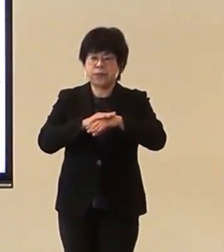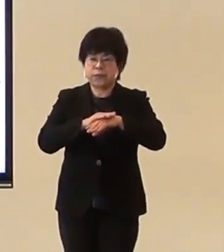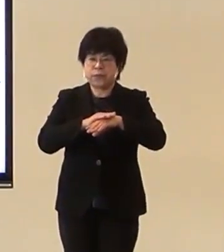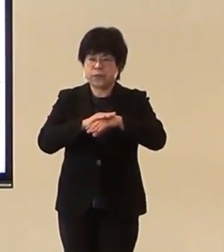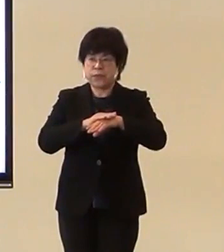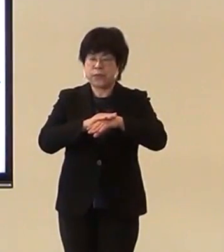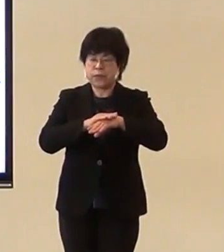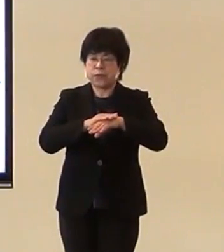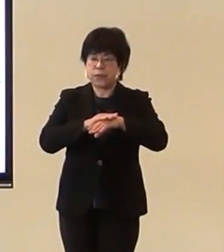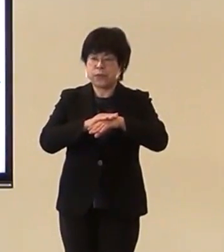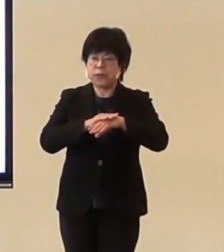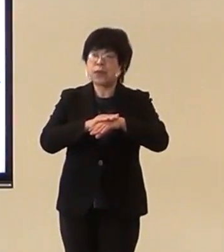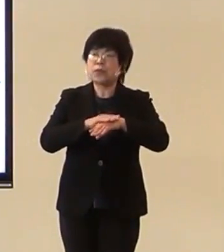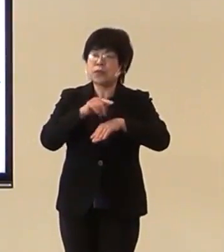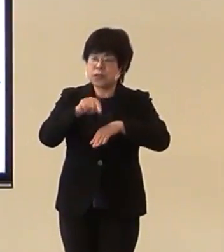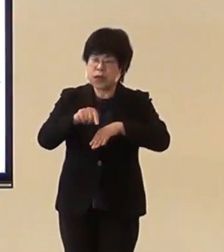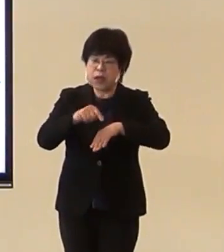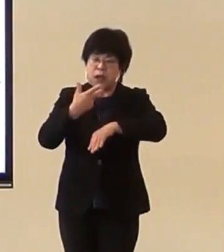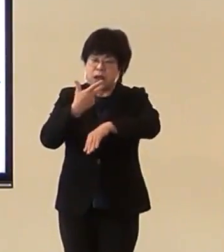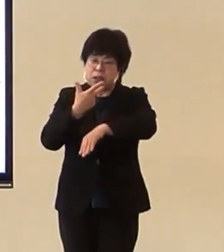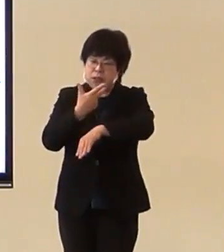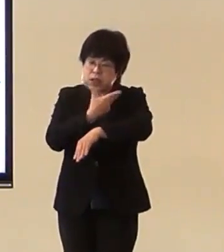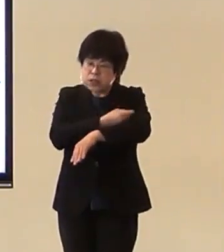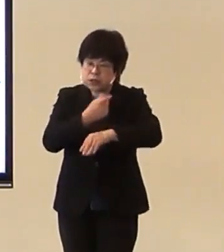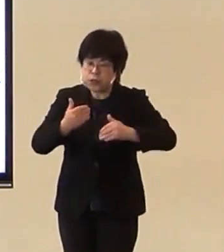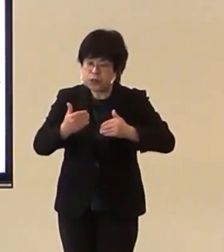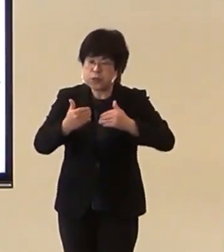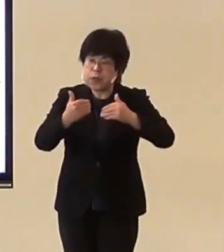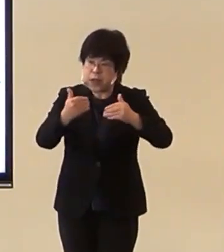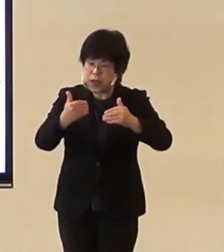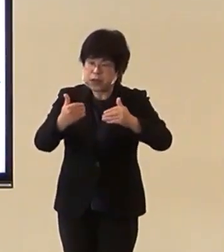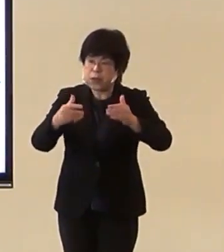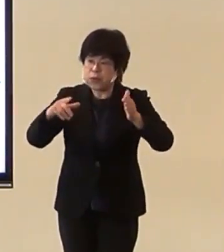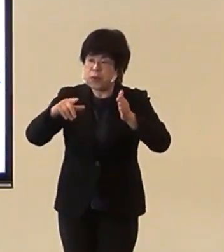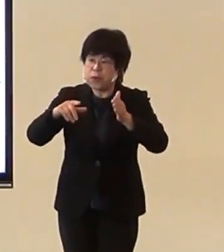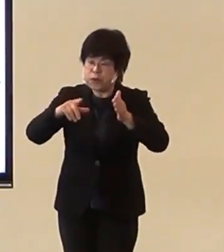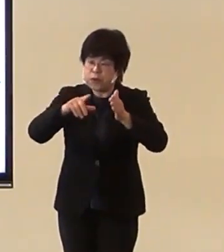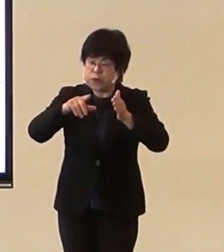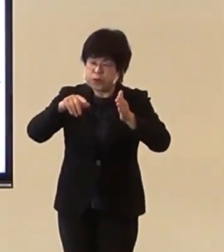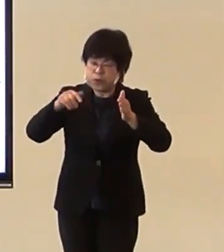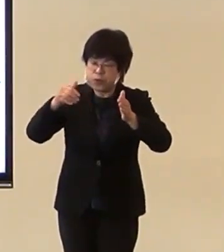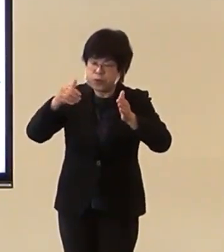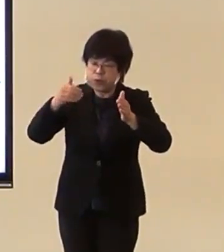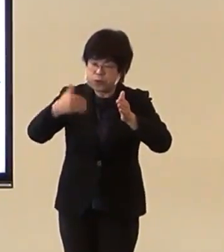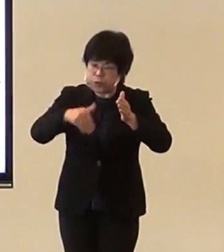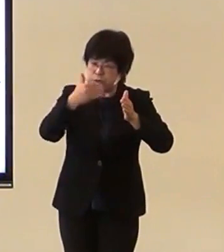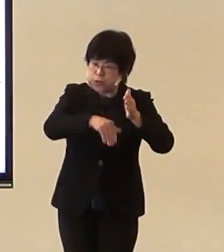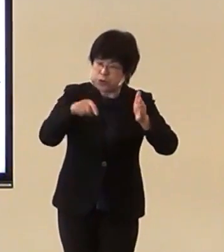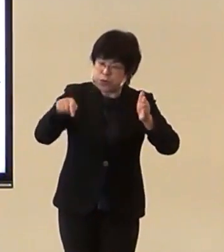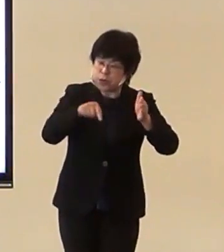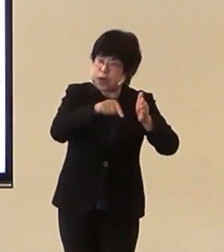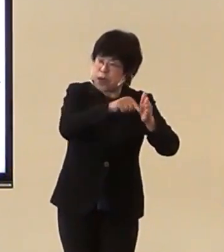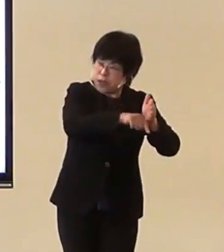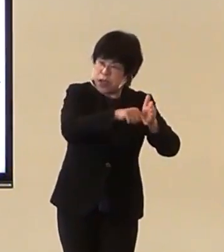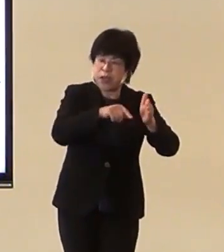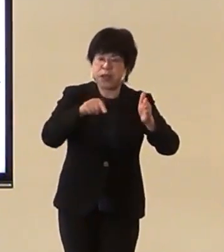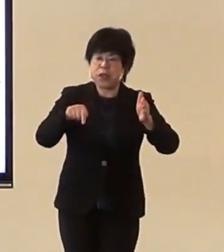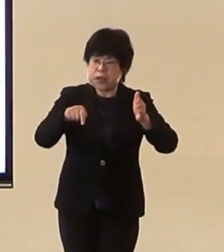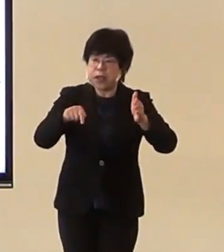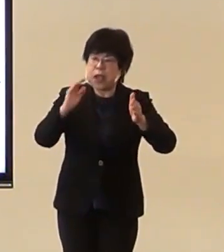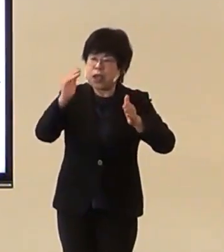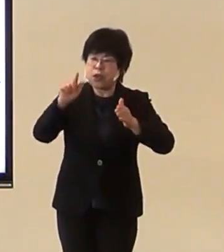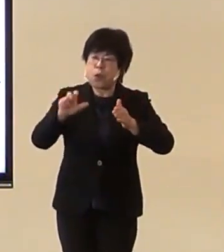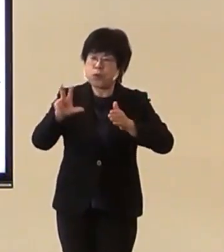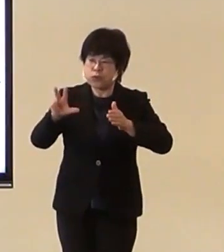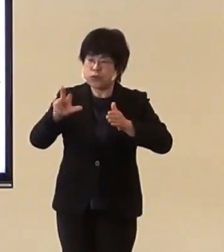その時々のワクチン接種者に対するですね、コールセンターも交付紙も作りますけれども、そこに専門家の知見が入